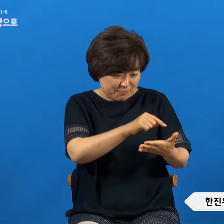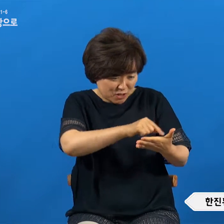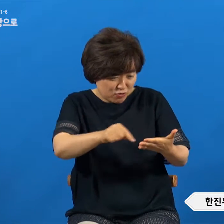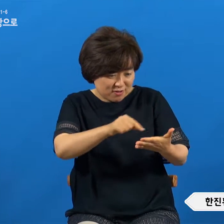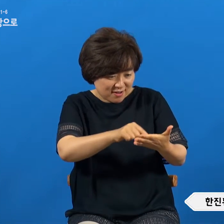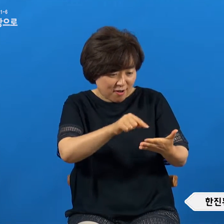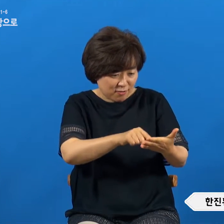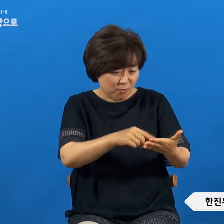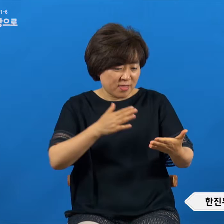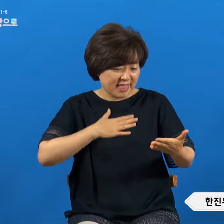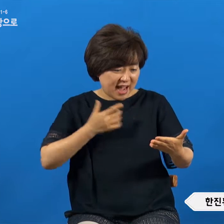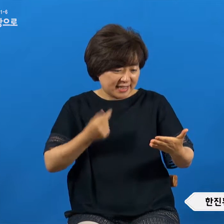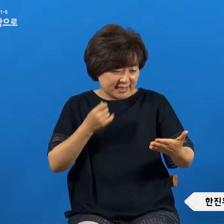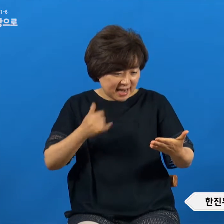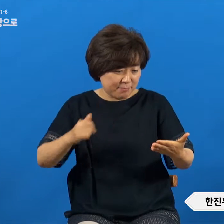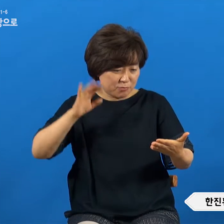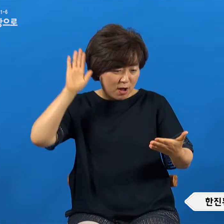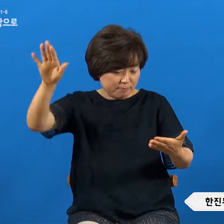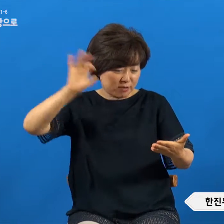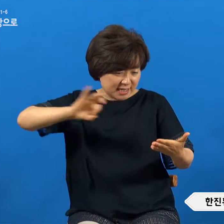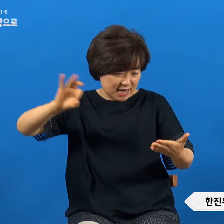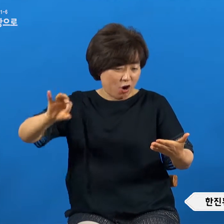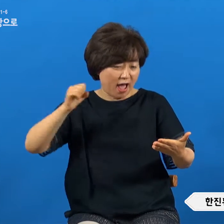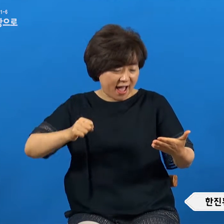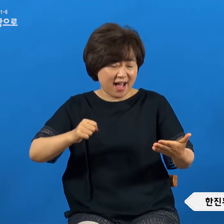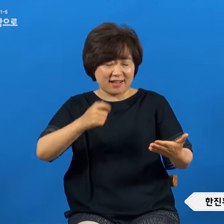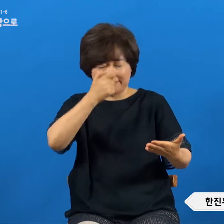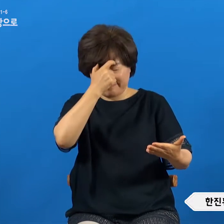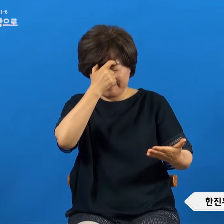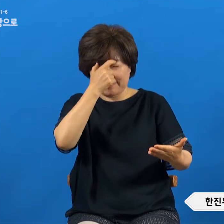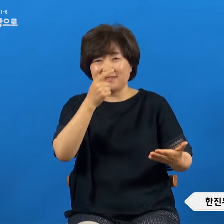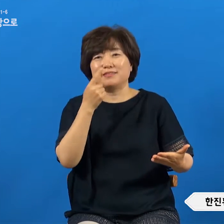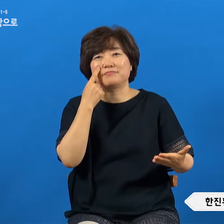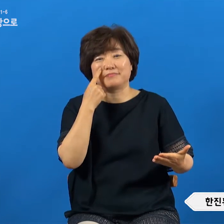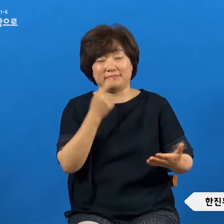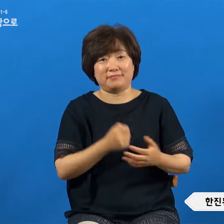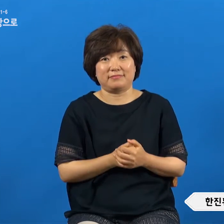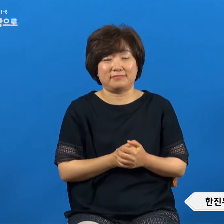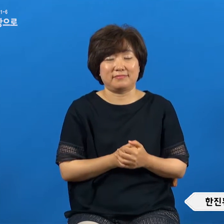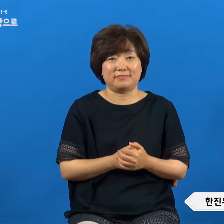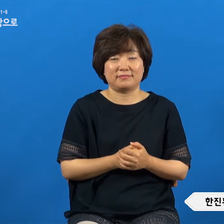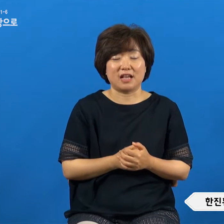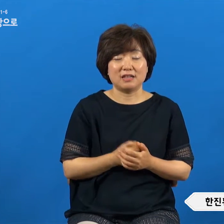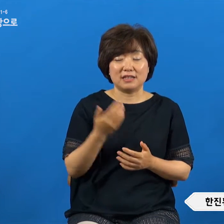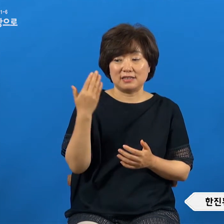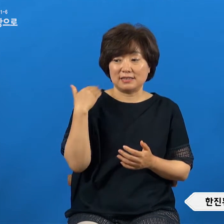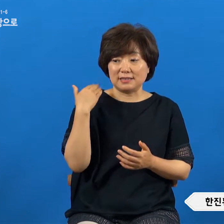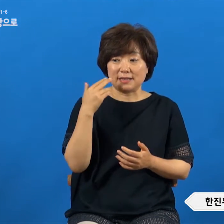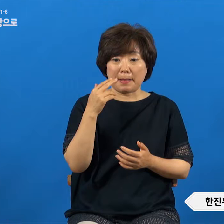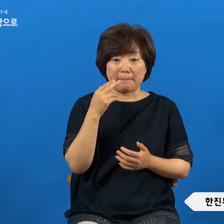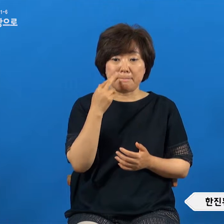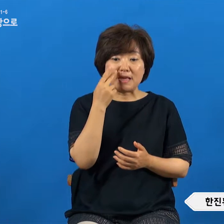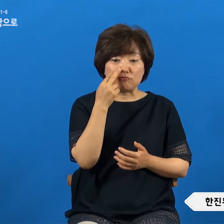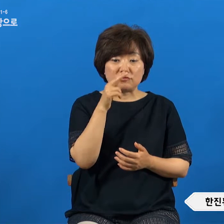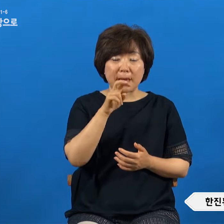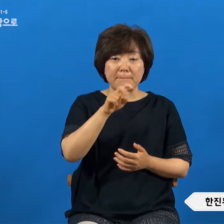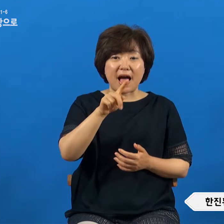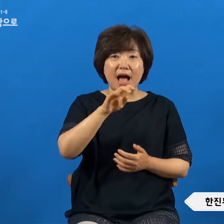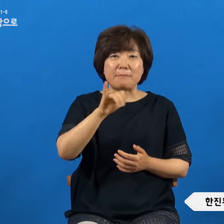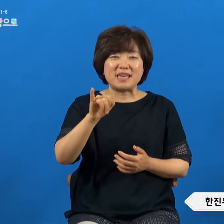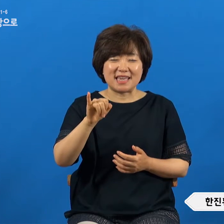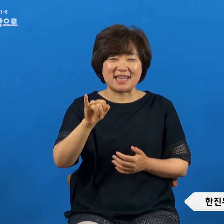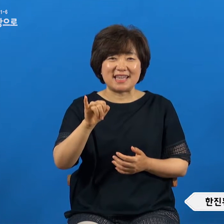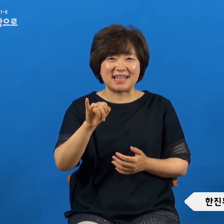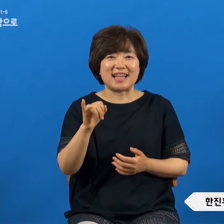어떤 책에 마미라고 하는 미국 할머니 간증이 실렸습니다. 마미라는 이 할머니는 연세도